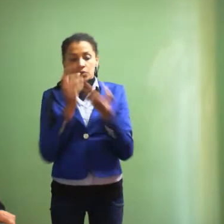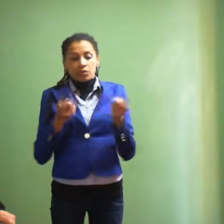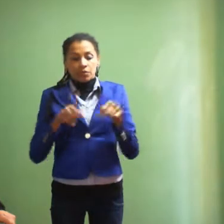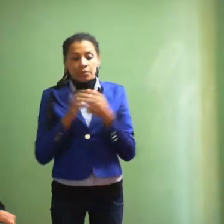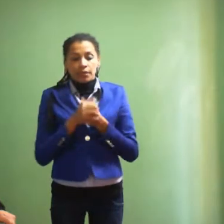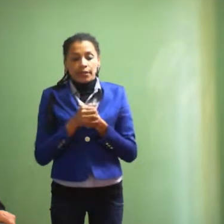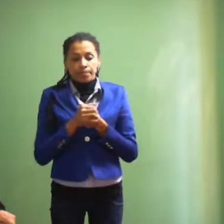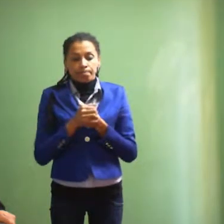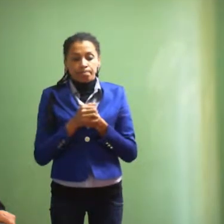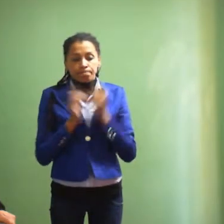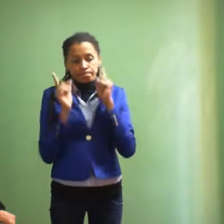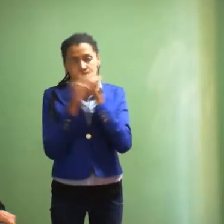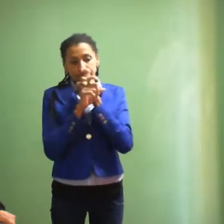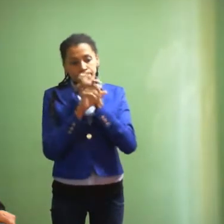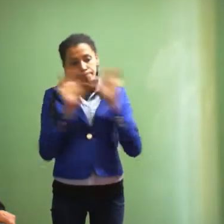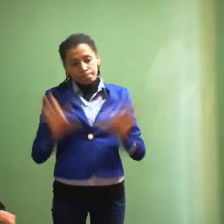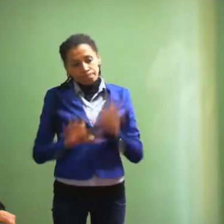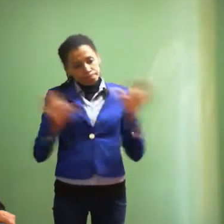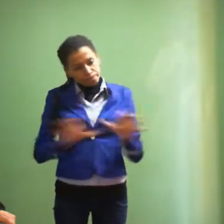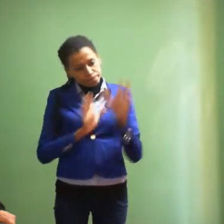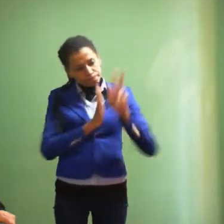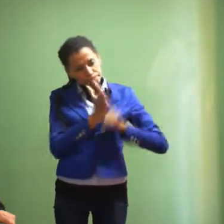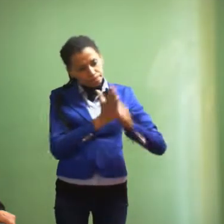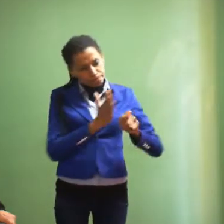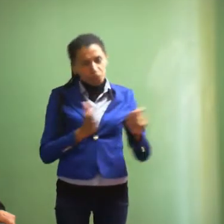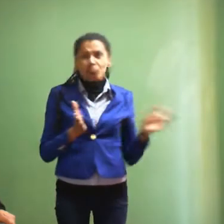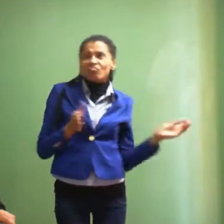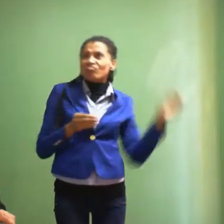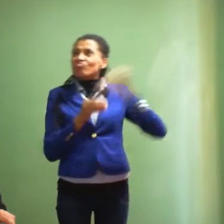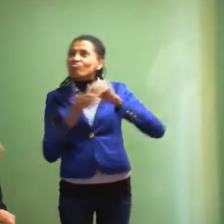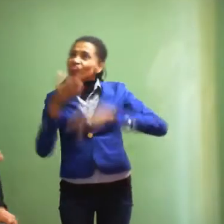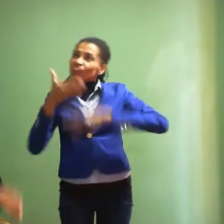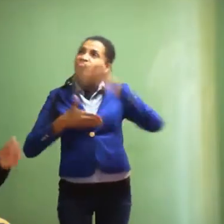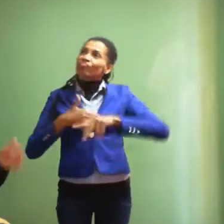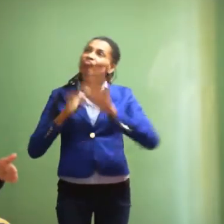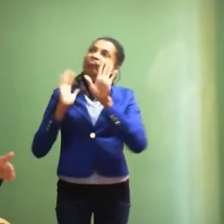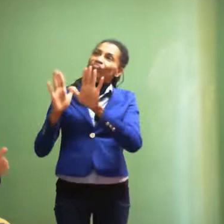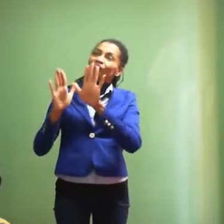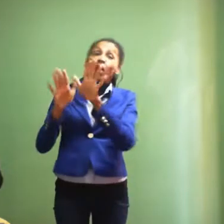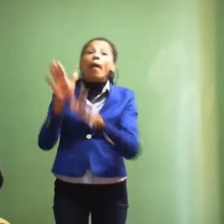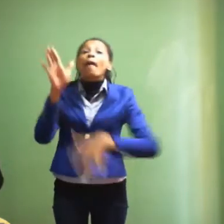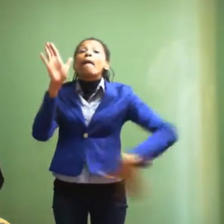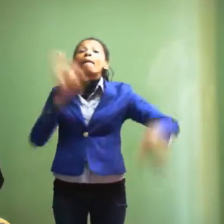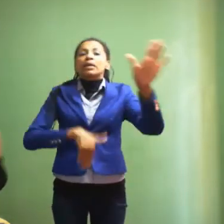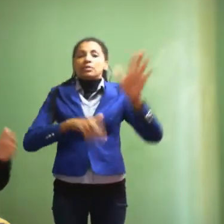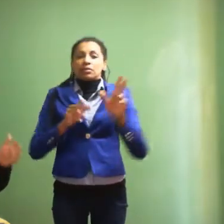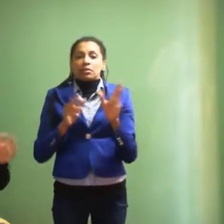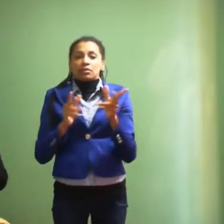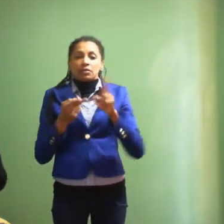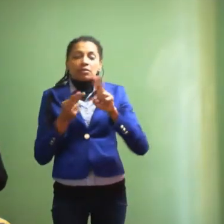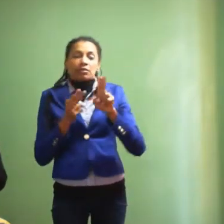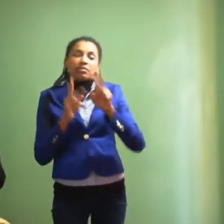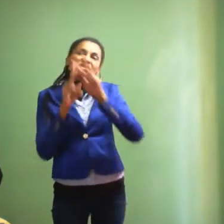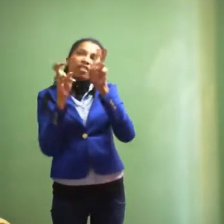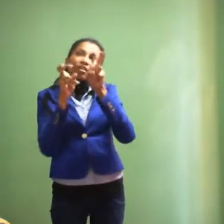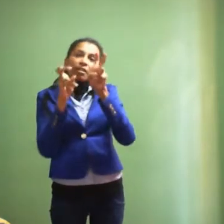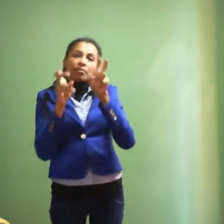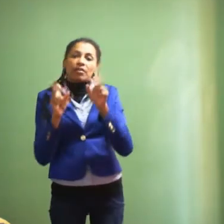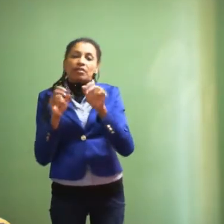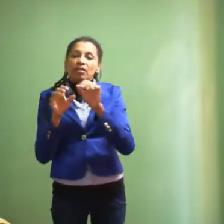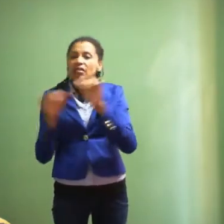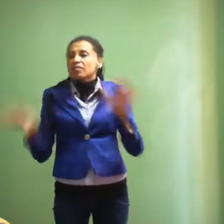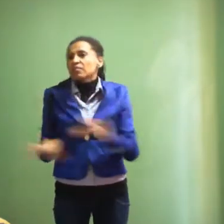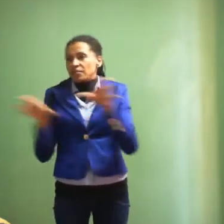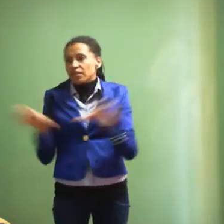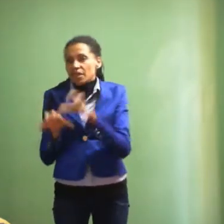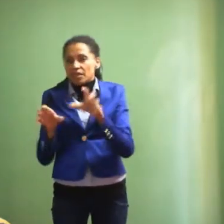trabajar acciones de lengua escrita en proyectos pedagógicos que corresponden más al espacio del que les hablaba antes de lengua escrita. Es